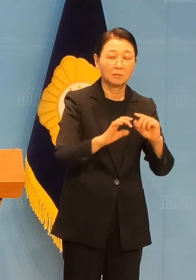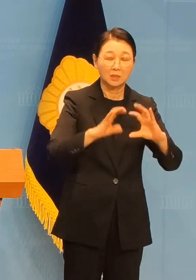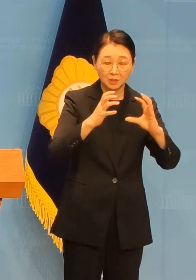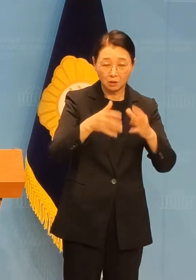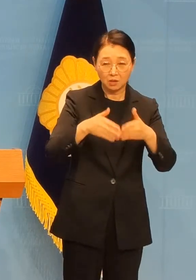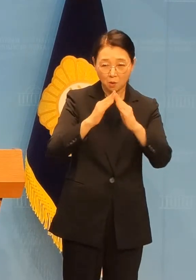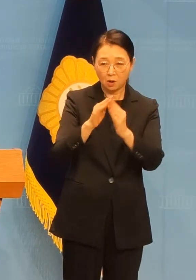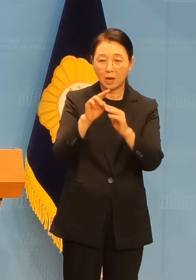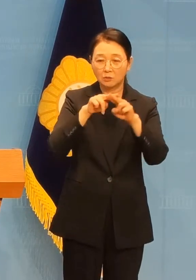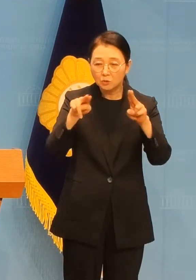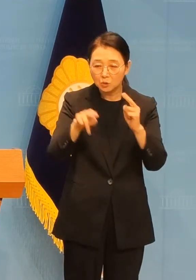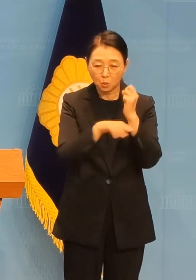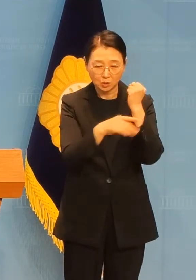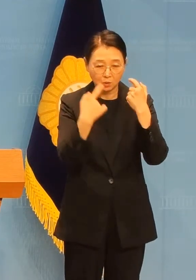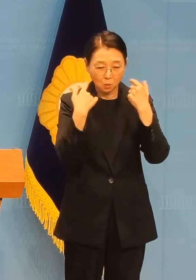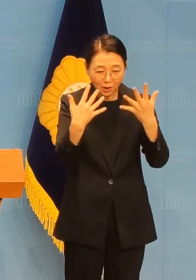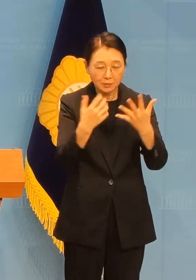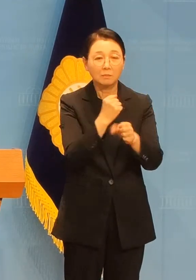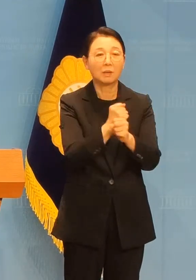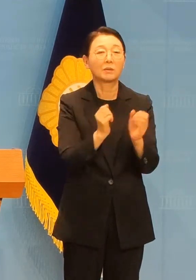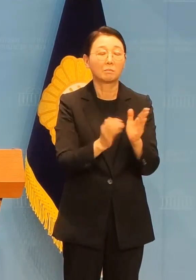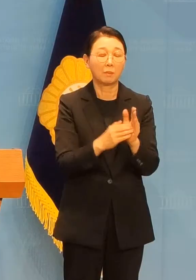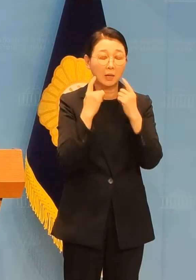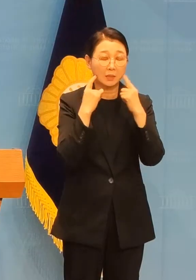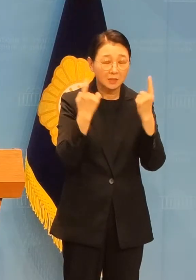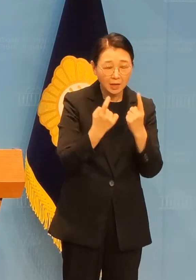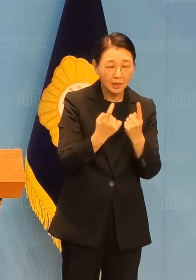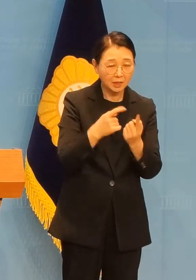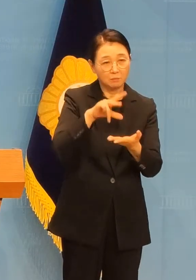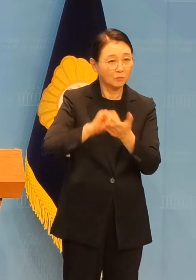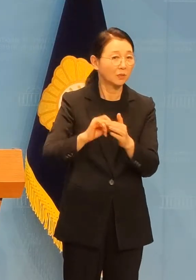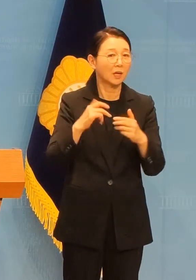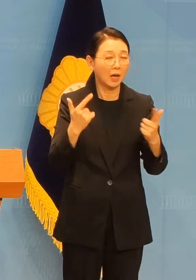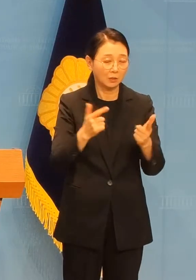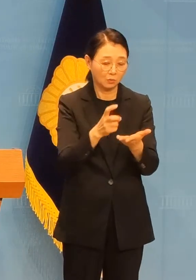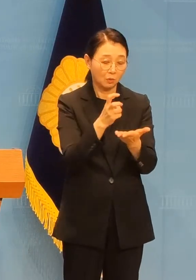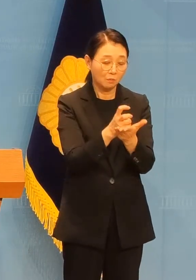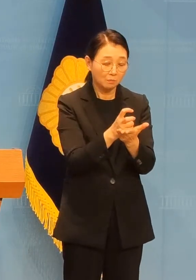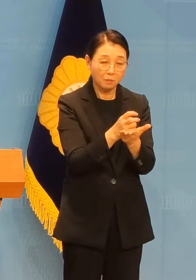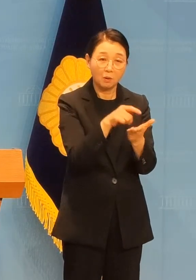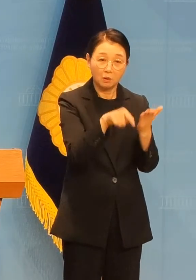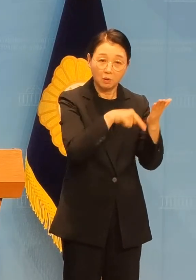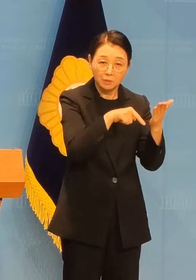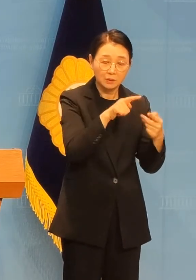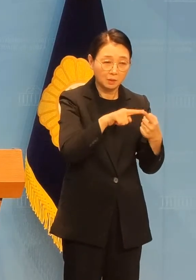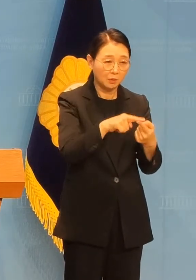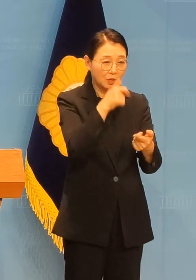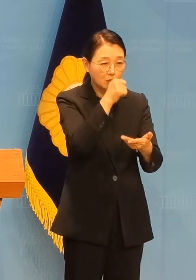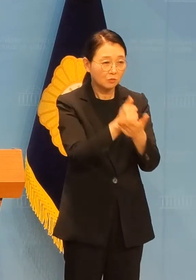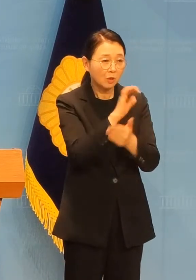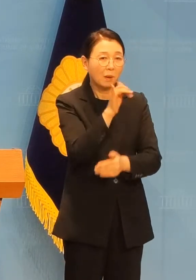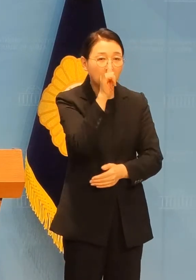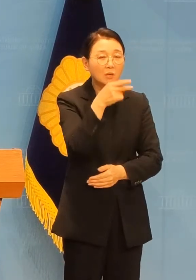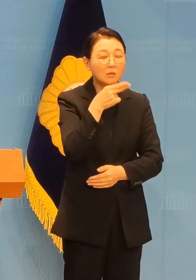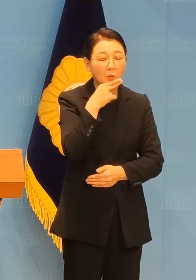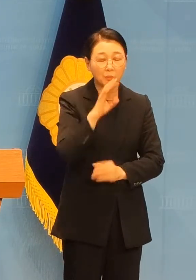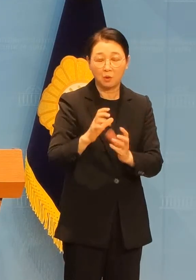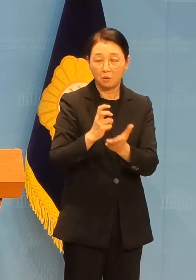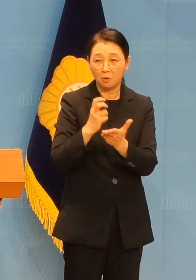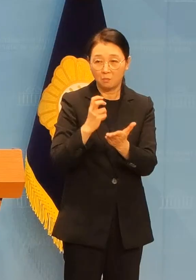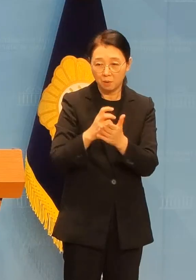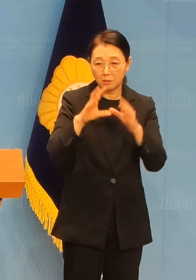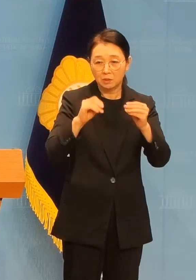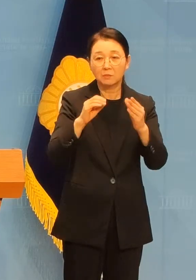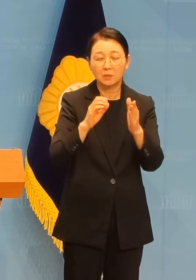취소 기준을 명확히 했습니다. 개인의 일탈이 아니라 법인 차원에서 범죄가 반복됐는지, 헌법이 금지한 정치